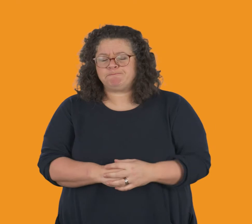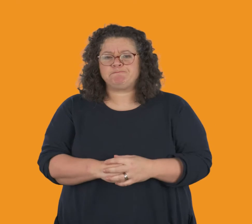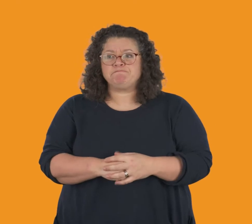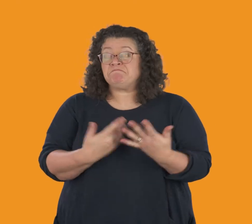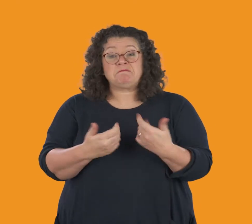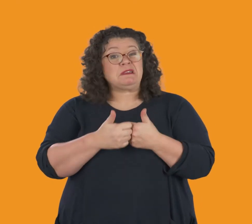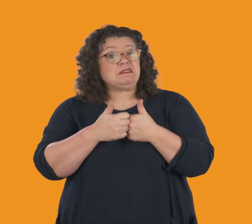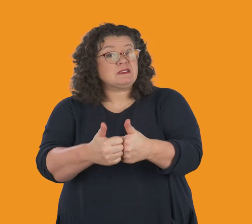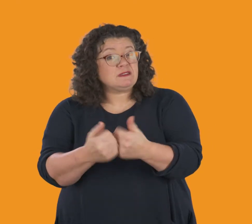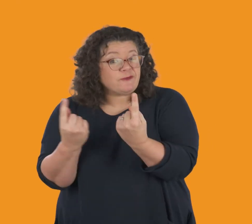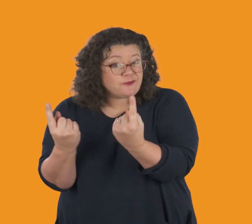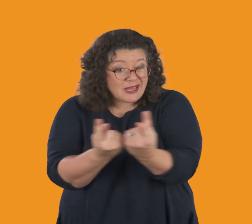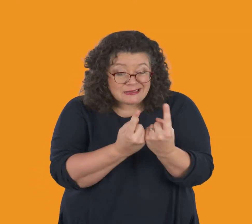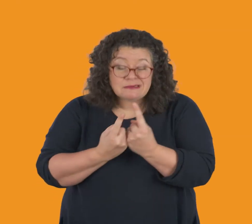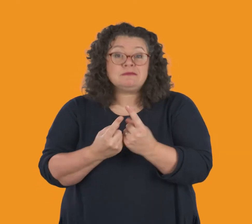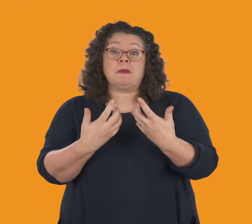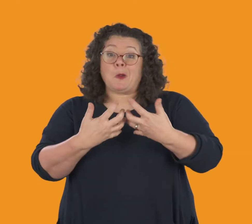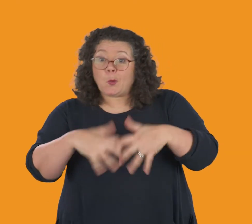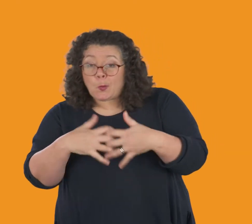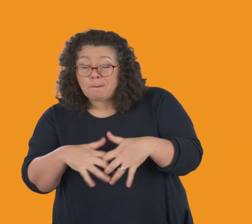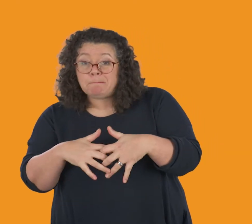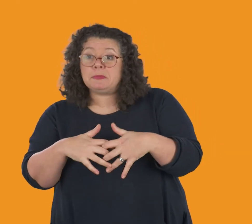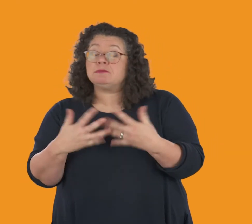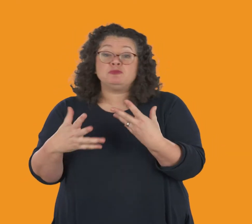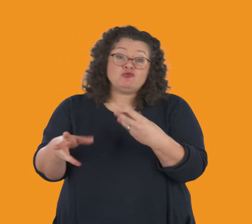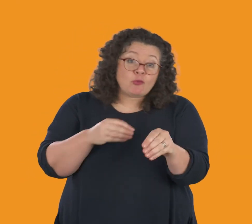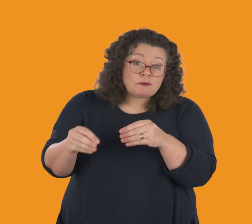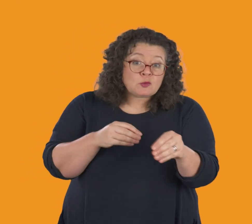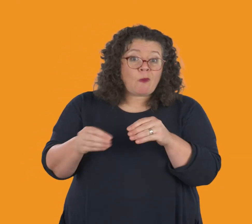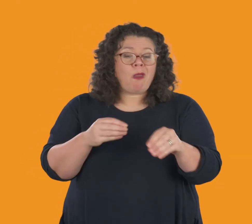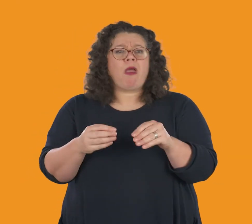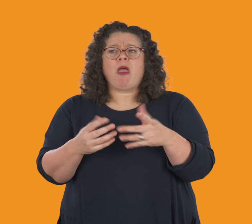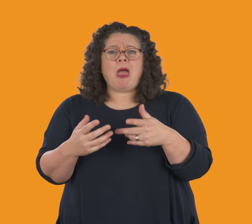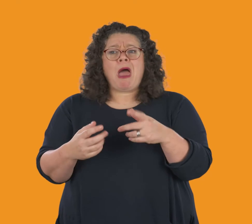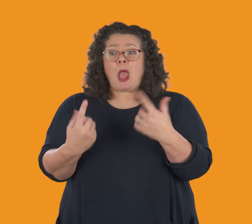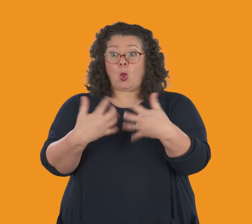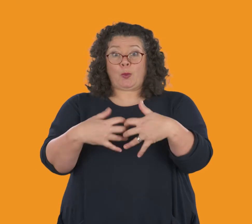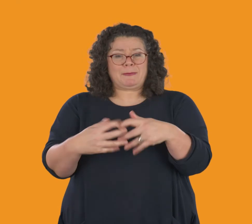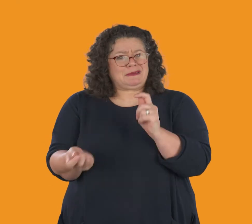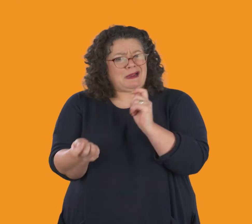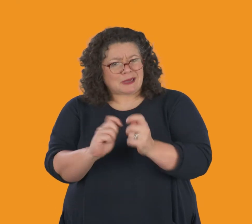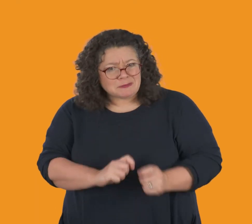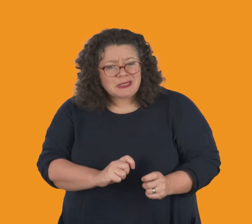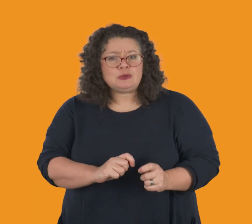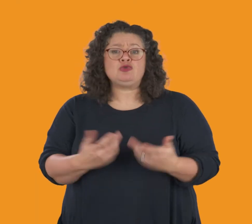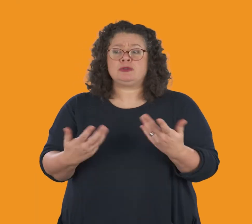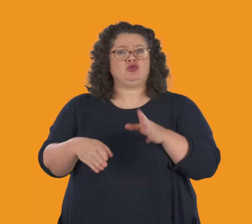Mae'r costau y gallech hawlio yn ôl o'r Gronfa yn cynnwys pethau fel cymhorthion cynorthwyol, offer